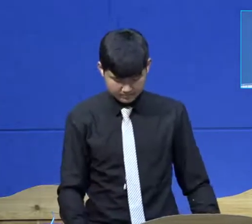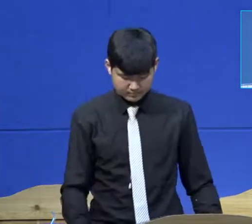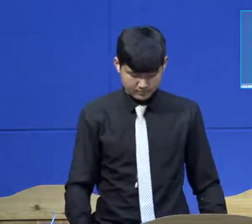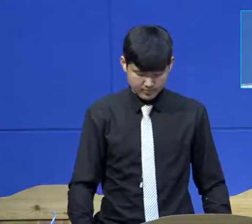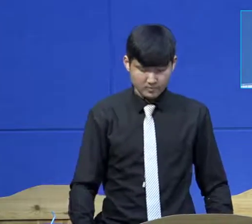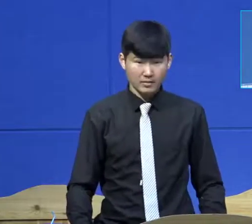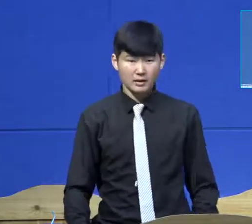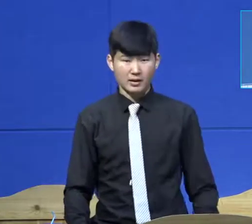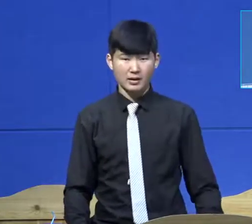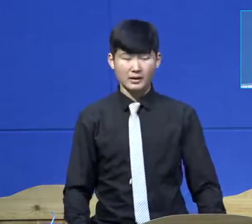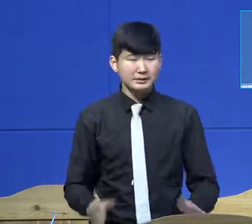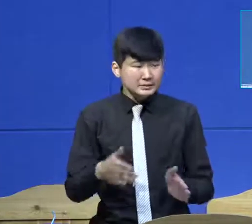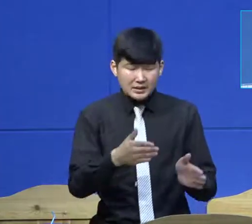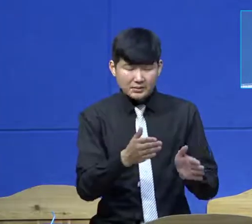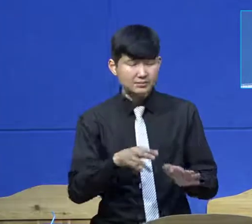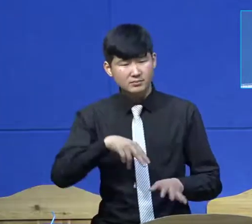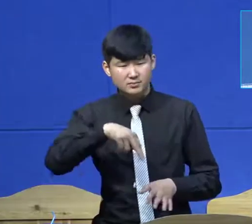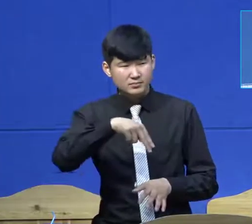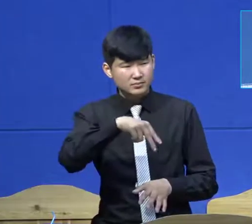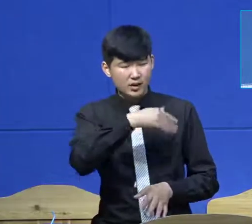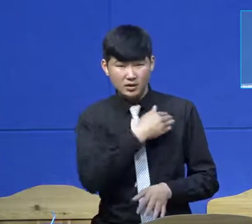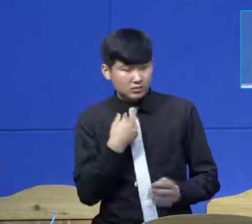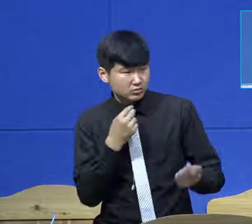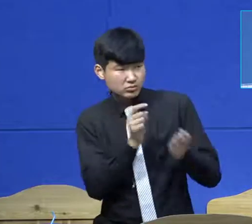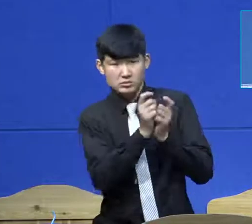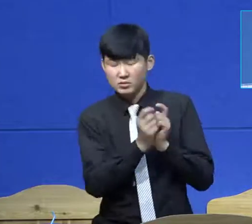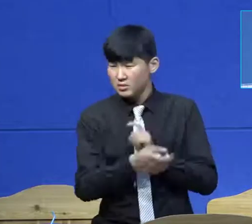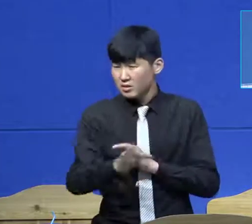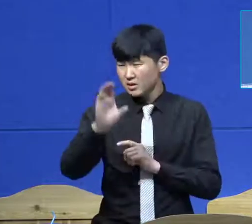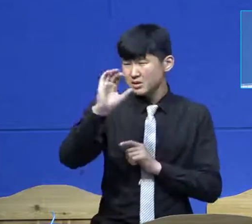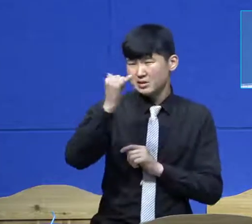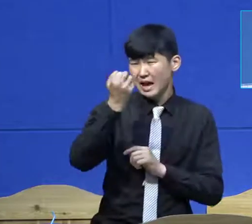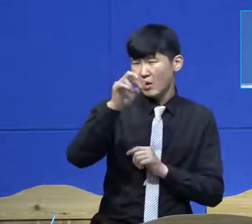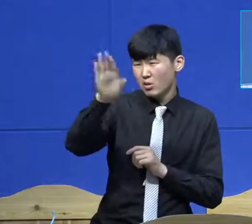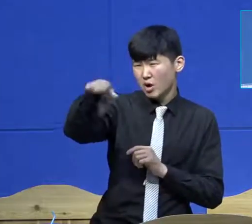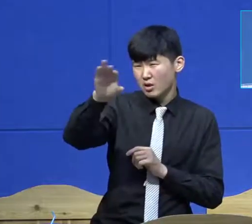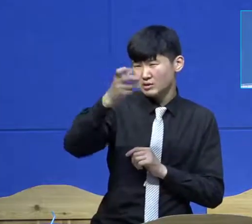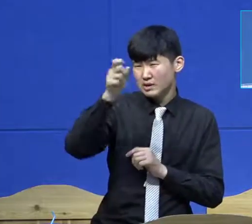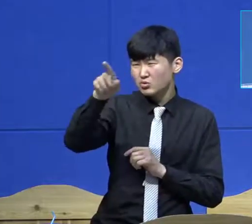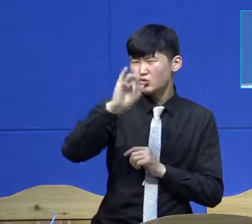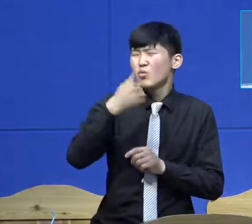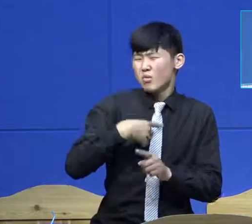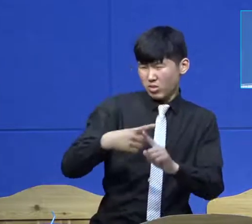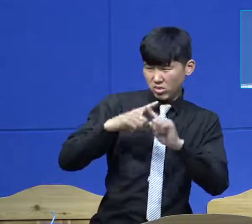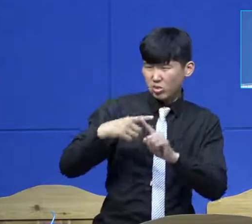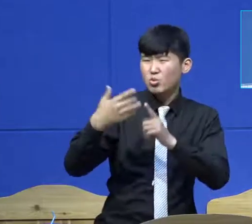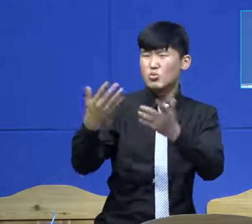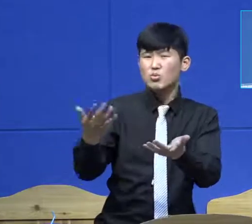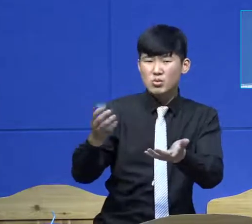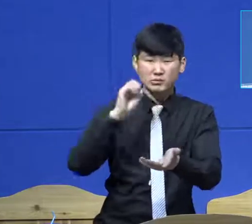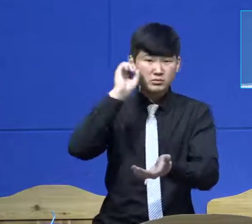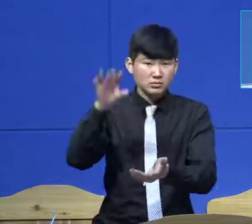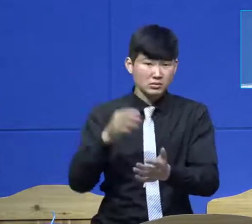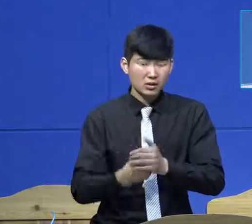замдаа эзэнтэй уулзсан биз дээ. Саула, Саула чи юунд намайг хавчна вэ? Энэ Саул гэдэг хүн бол